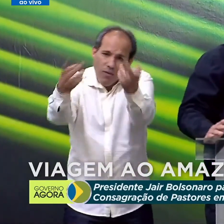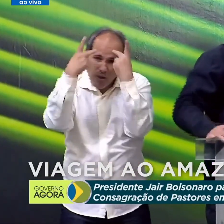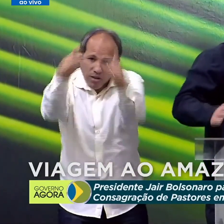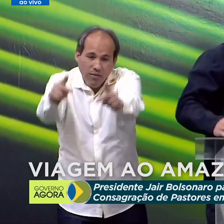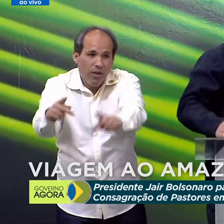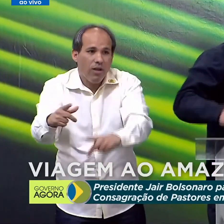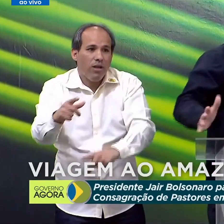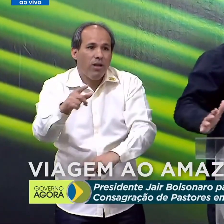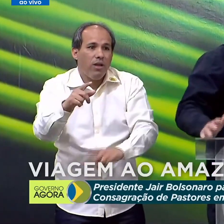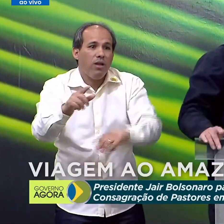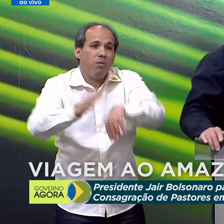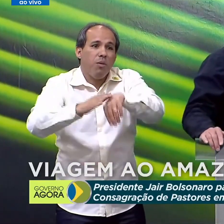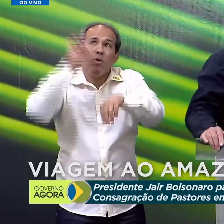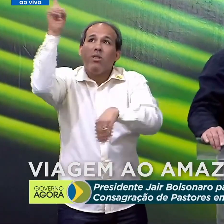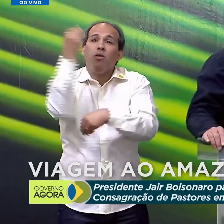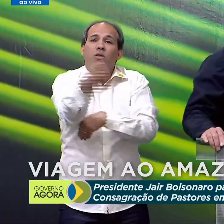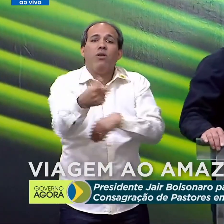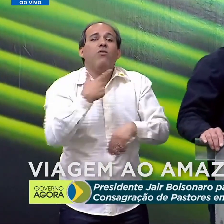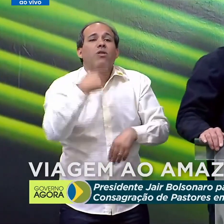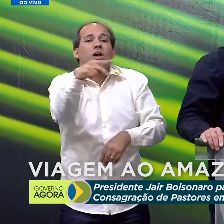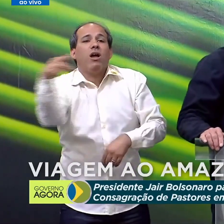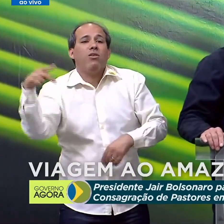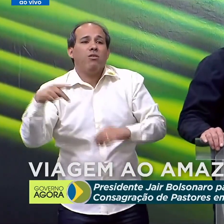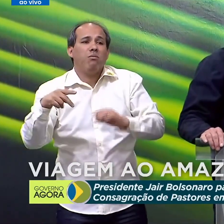arbítrio. Deus nos deu o arbítrio.